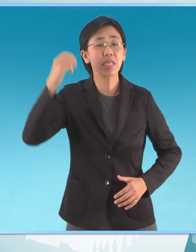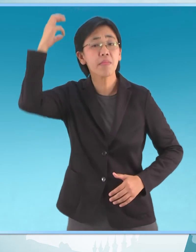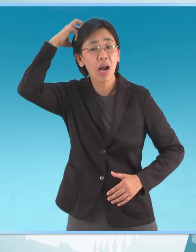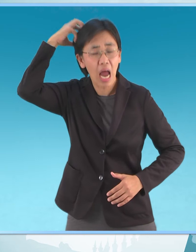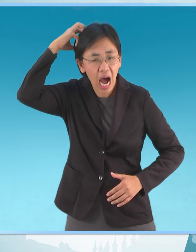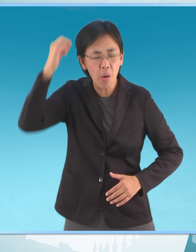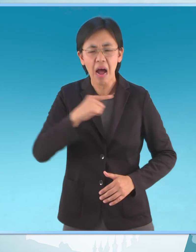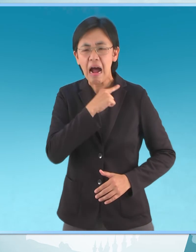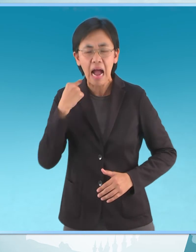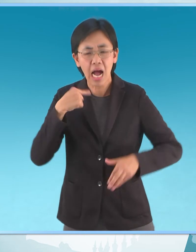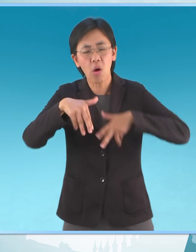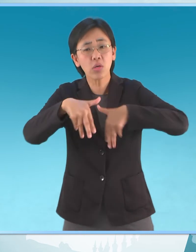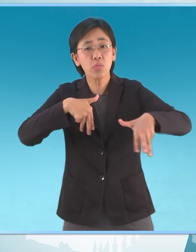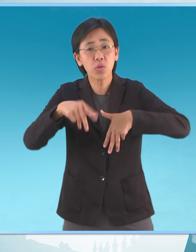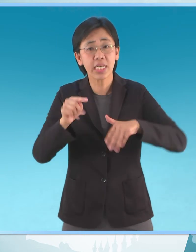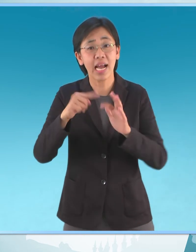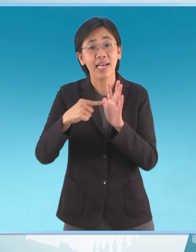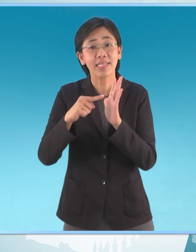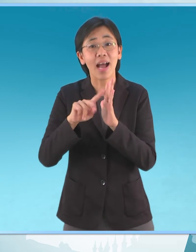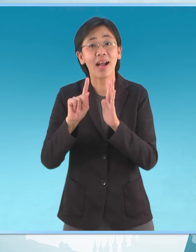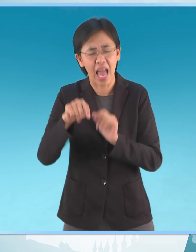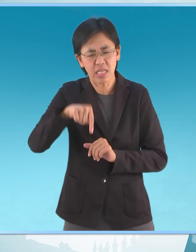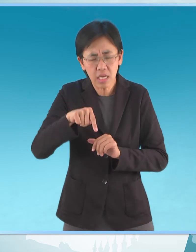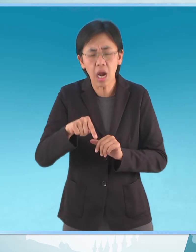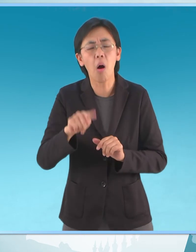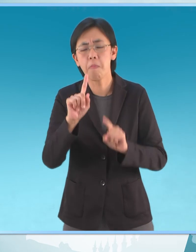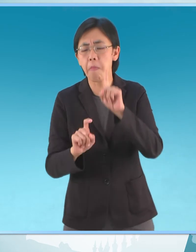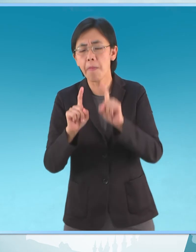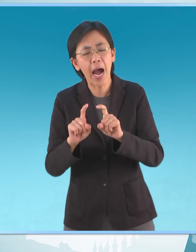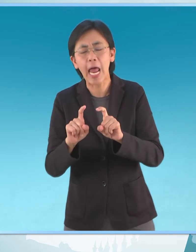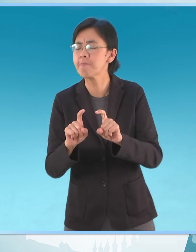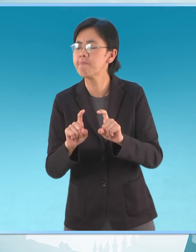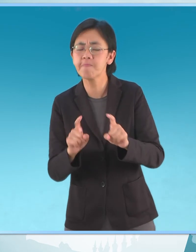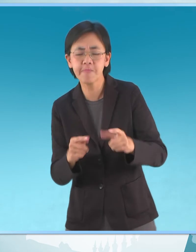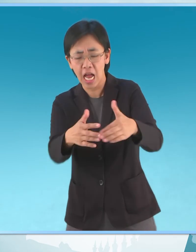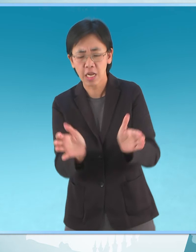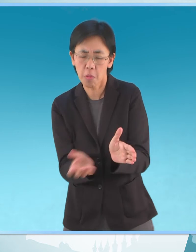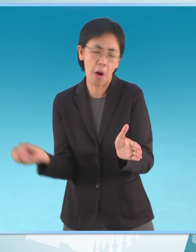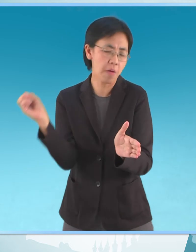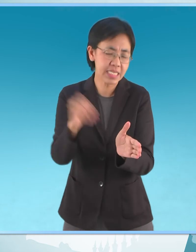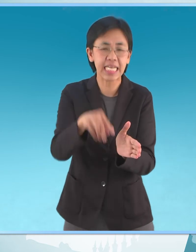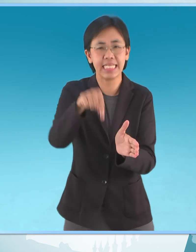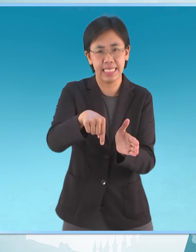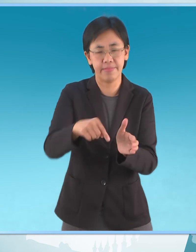แล้วก็สังหารฆ่าฟันประชาชนชาวท่าแขกและโยนลงไปในบ่อแห่งนี้เนี่ยแหละครับ